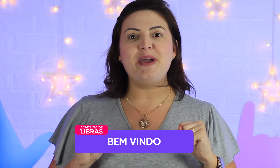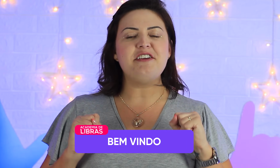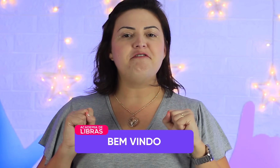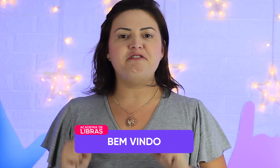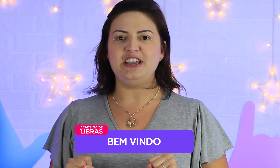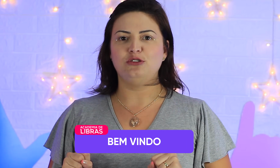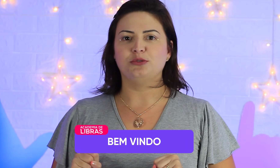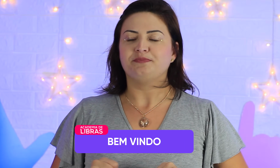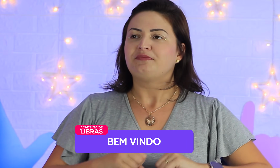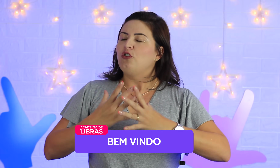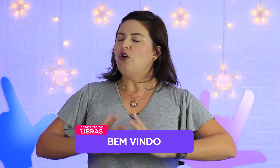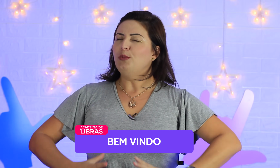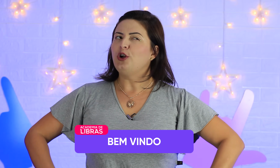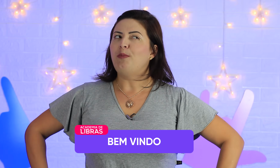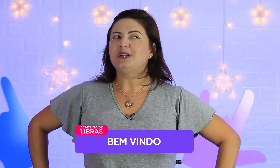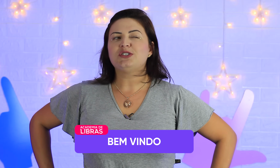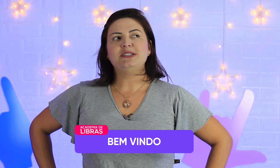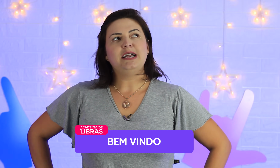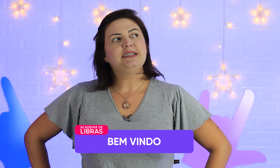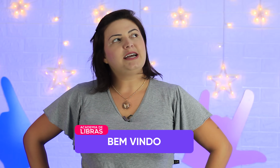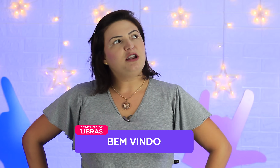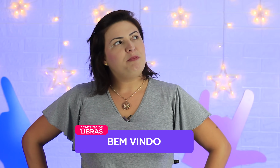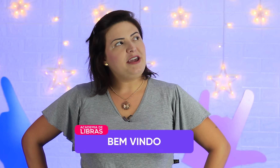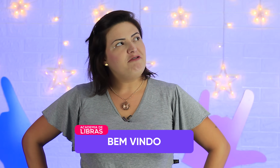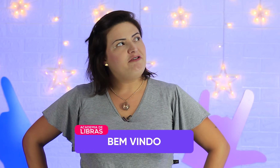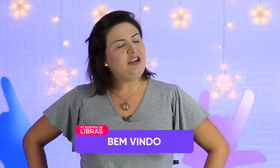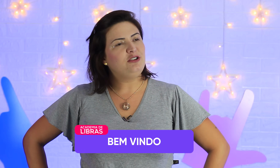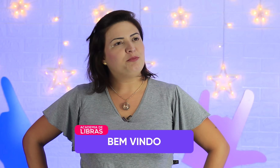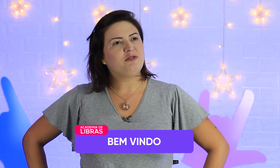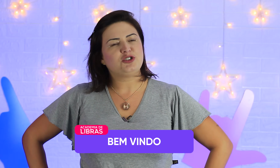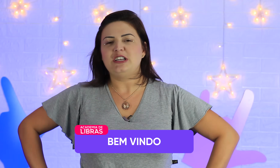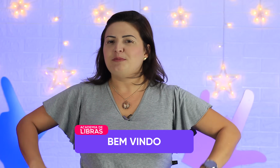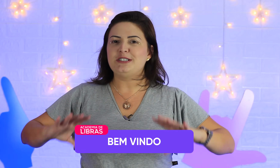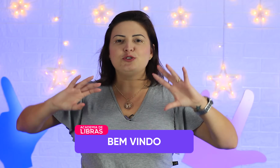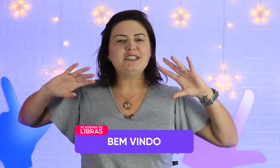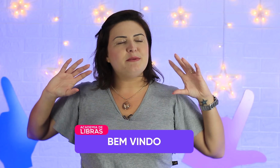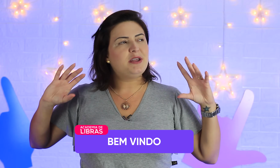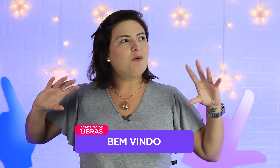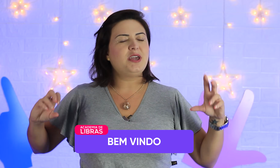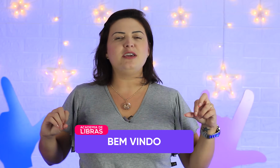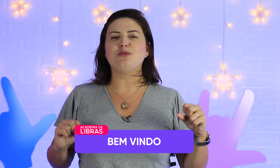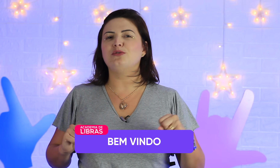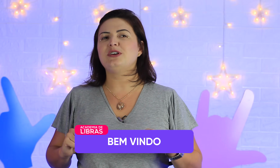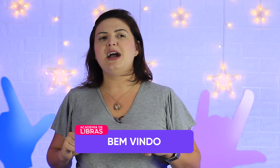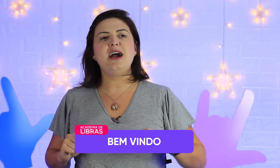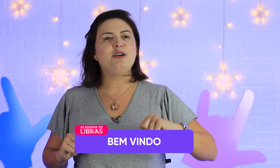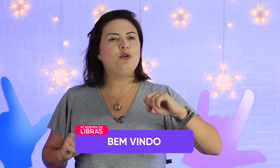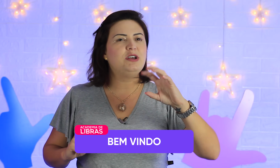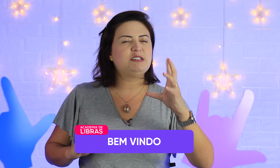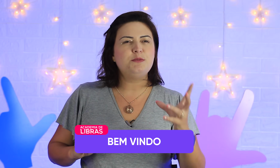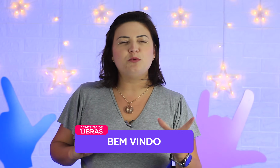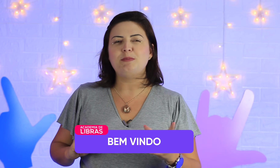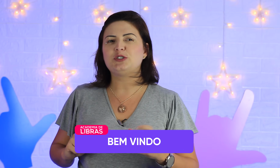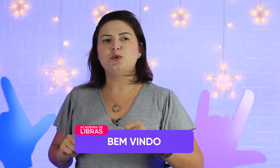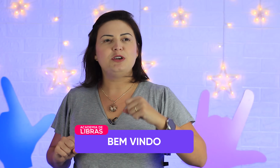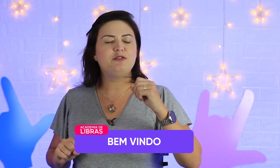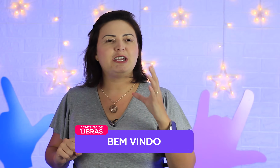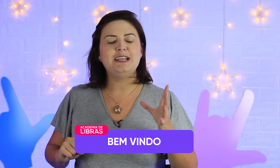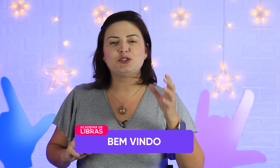bem-vindo. Como que eu posso sinalizar bem-vindo, professora Aninha? Preciso receber alguém em algum lugar? Ou receber uma pessoa e ouvir que ele é